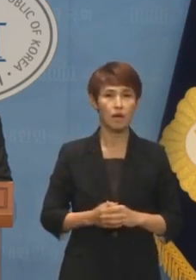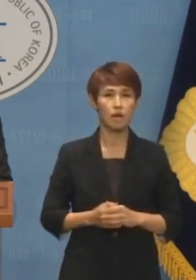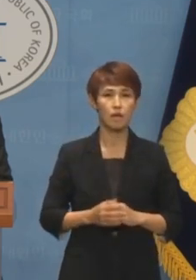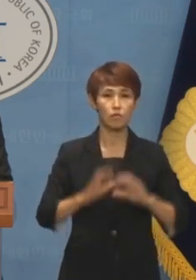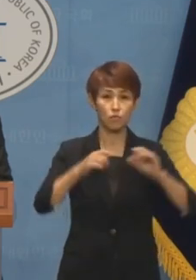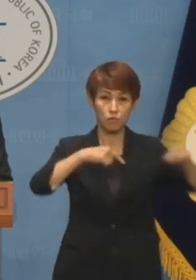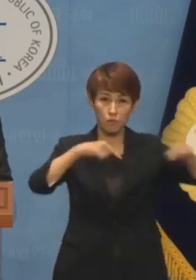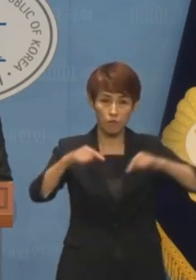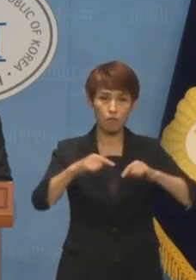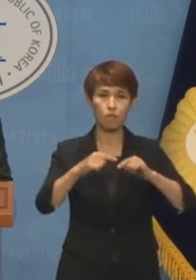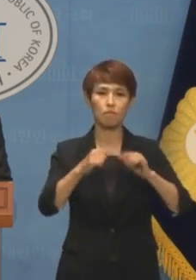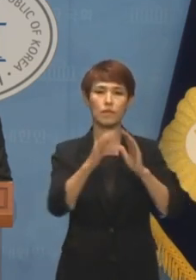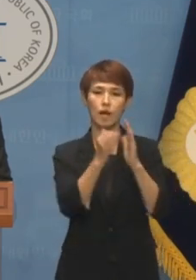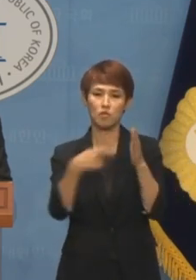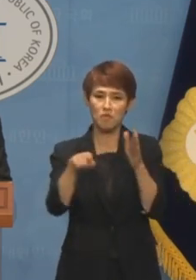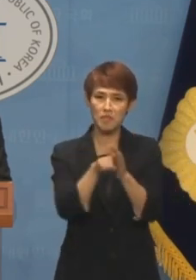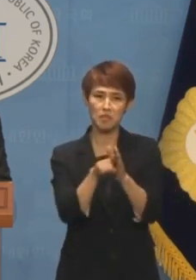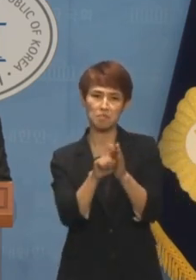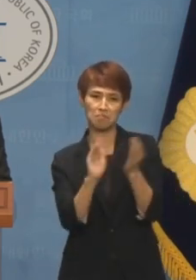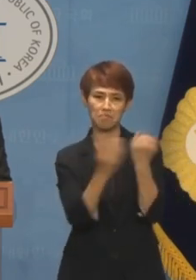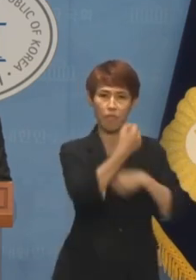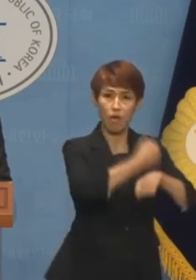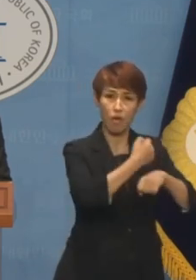쓰겠다고 밝힌 것입니다.